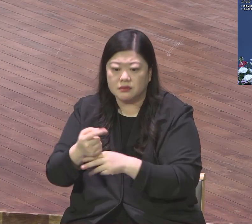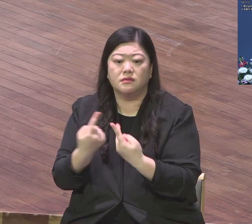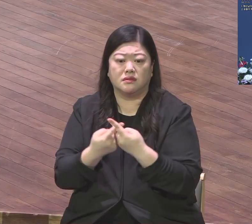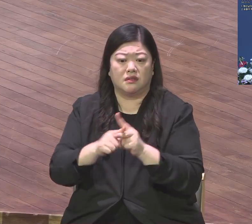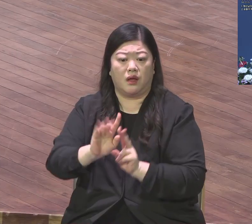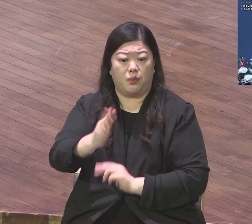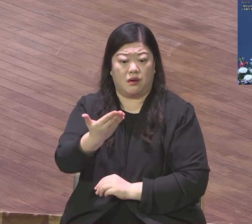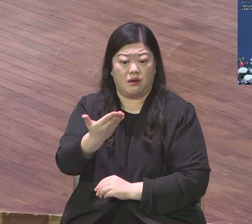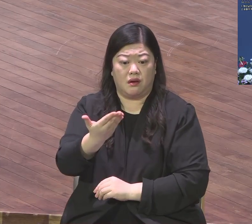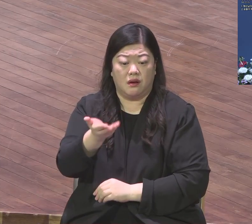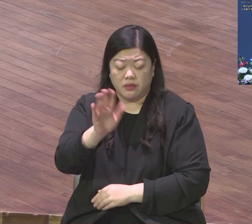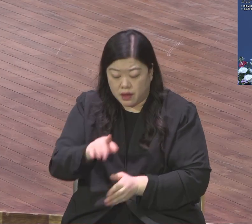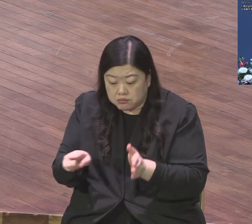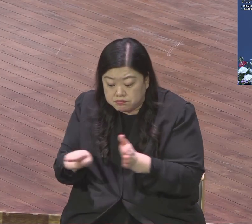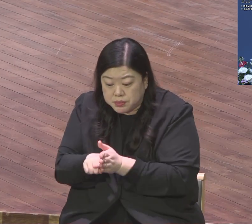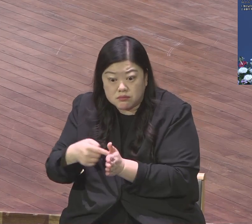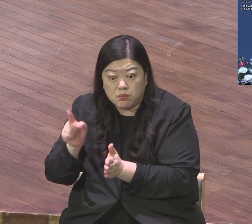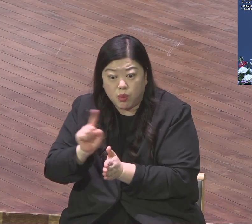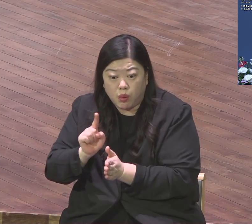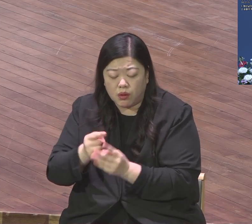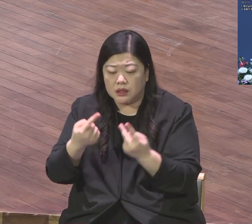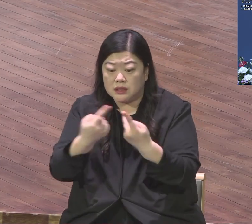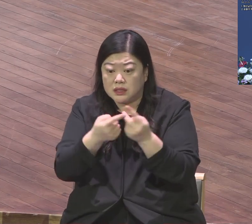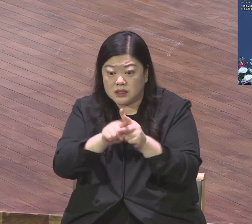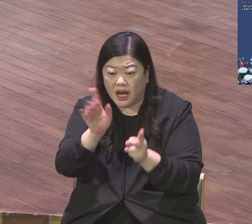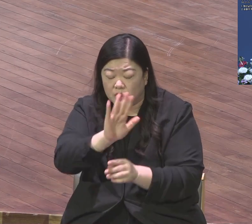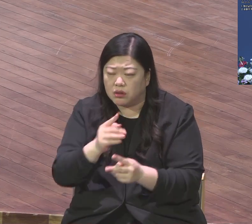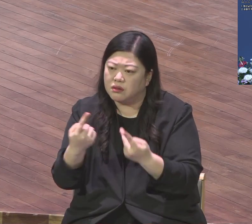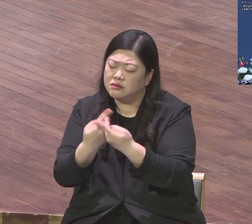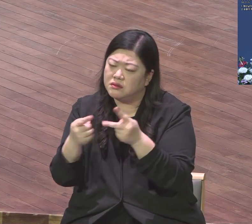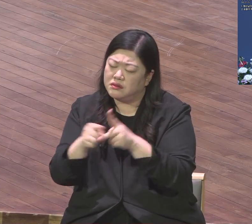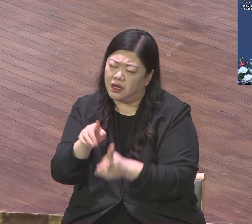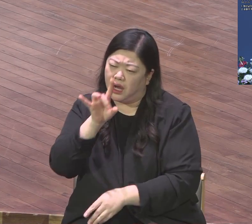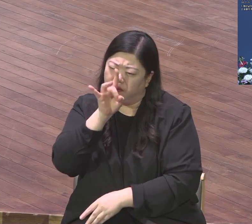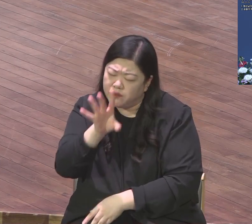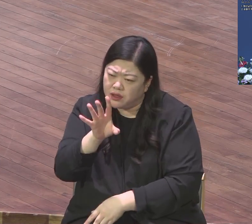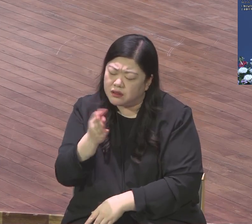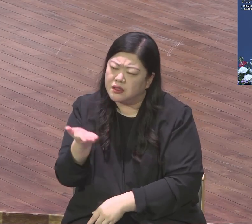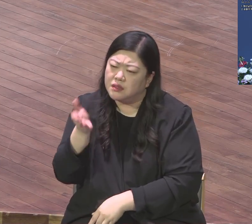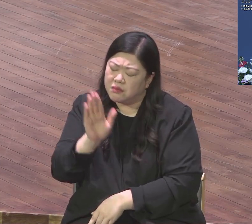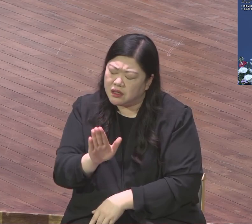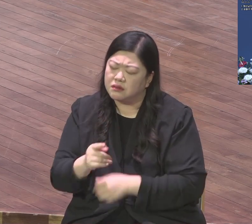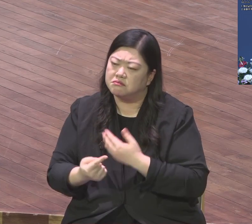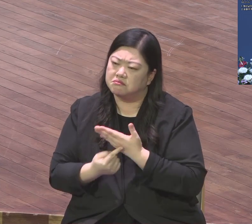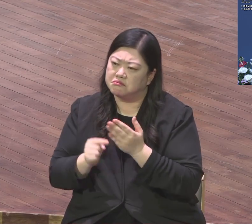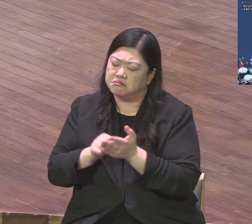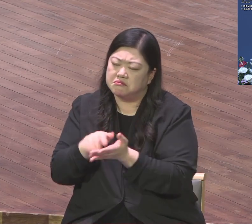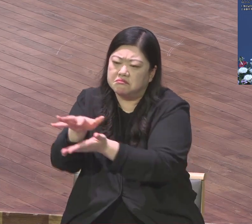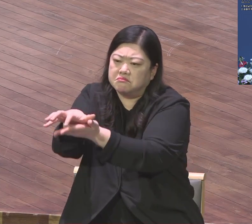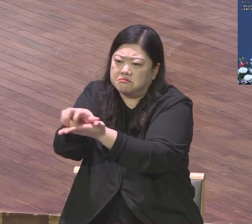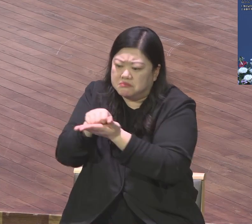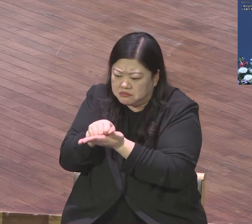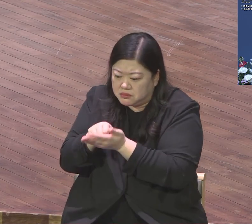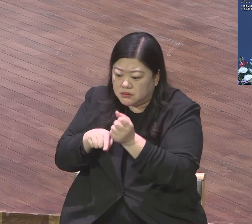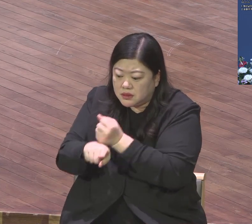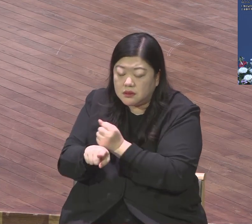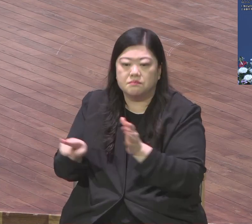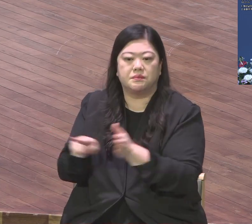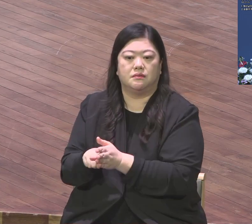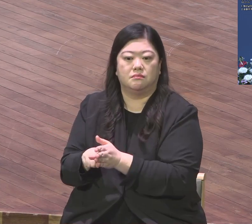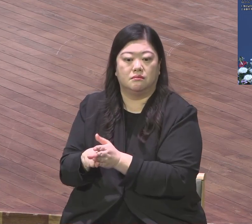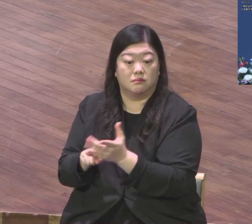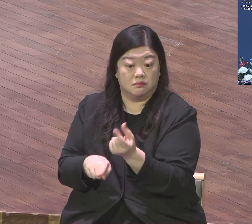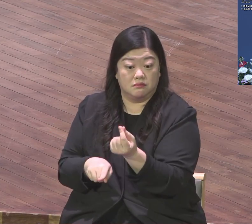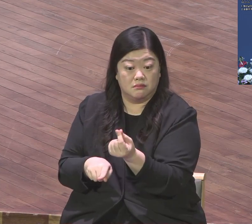하기를 너무 기대하는데 말씀에 대한 믿음과 순종의 결과에 달렸어요.